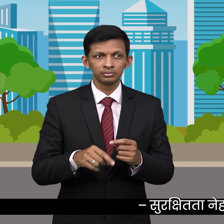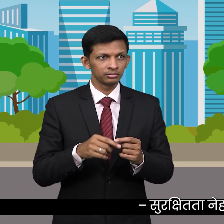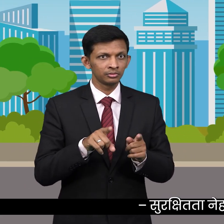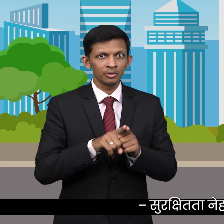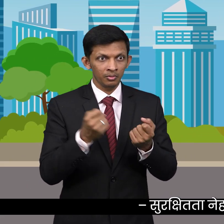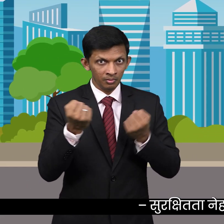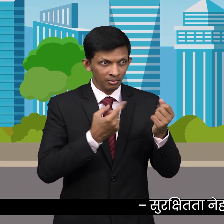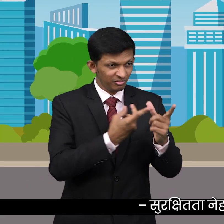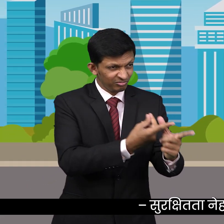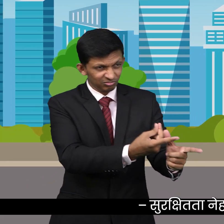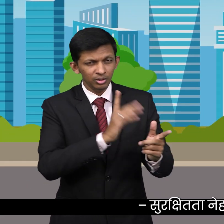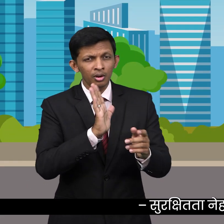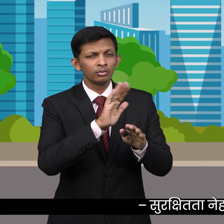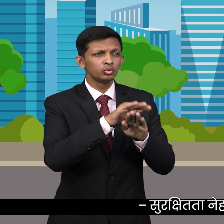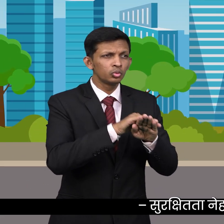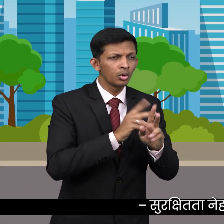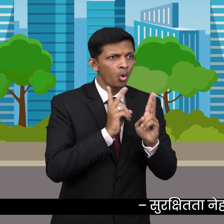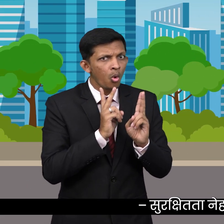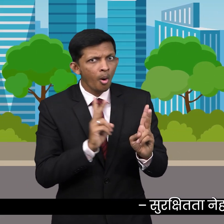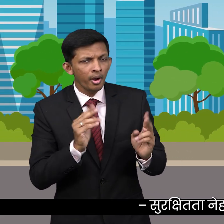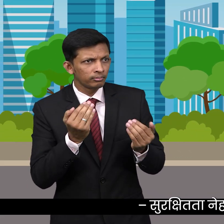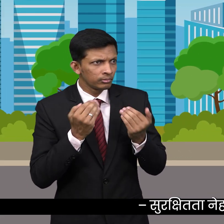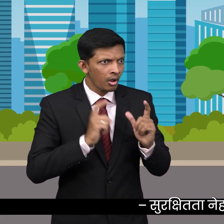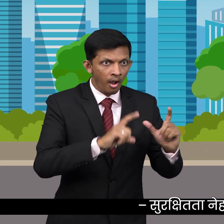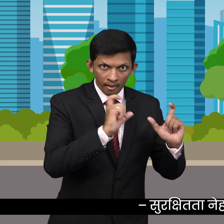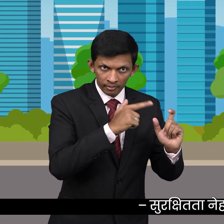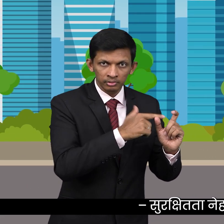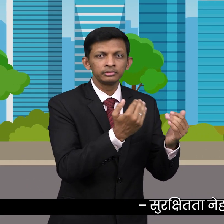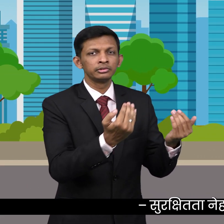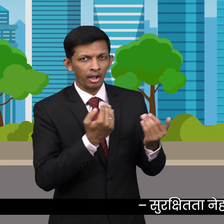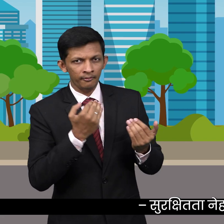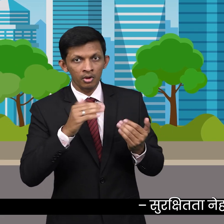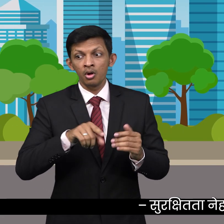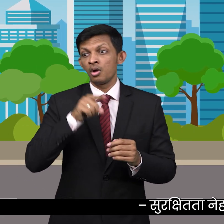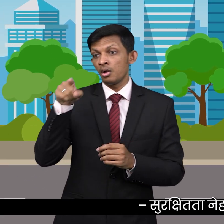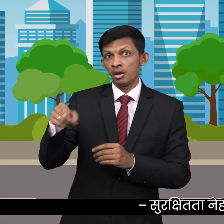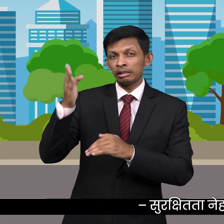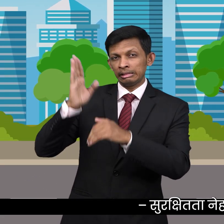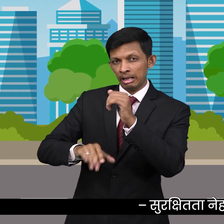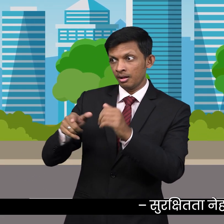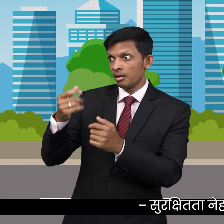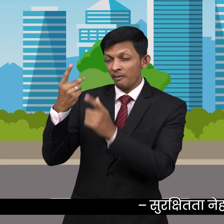सुरक्षितता नेहमीच वेगापेक्षा महत्त्वाची असते.